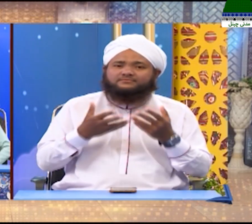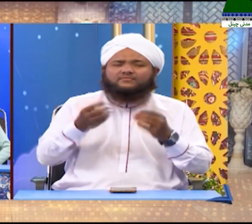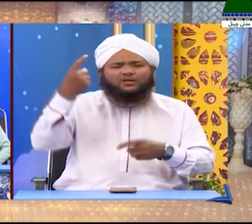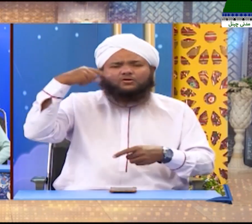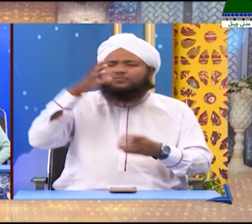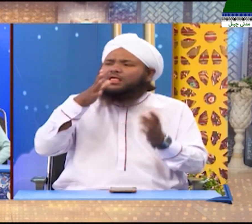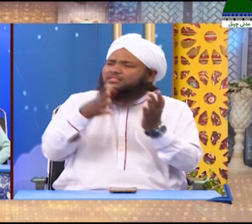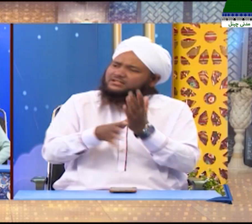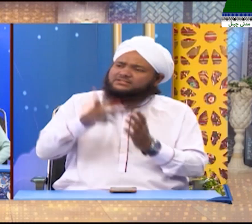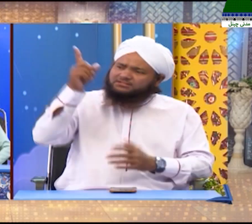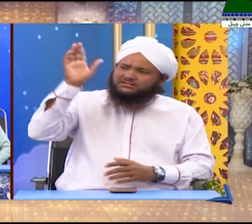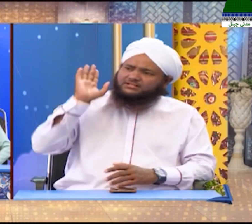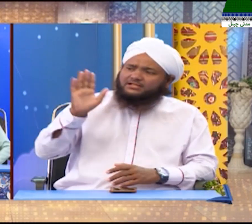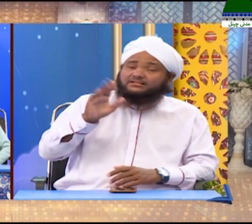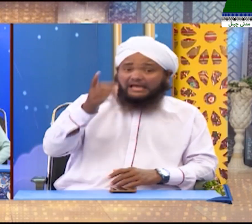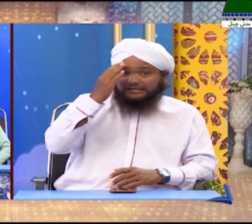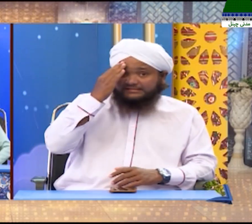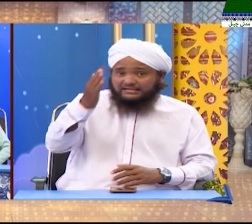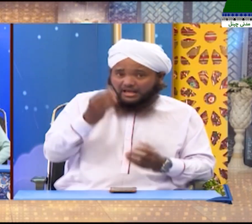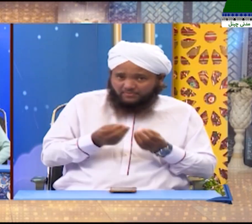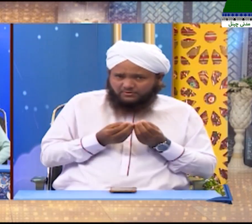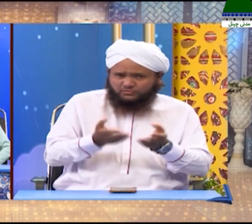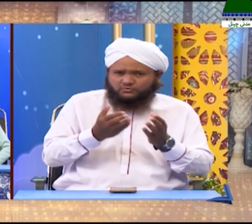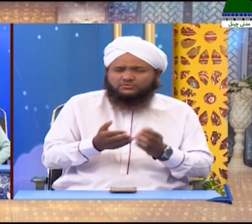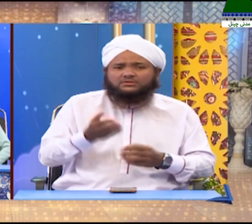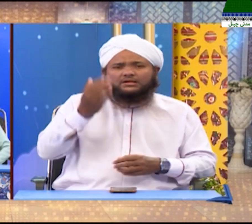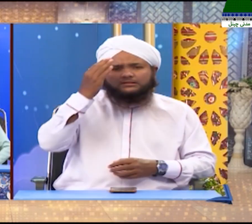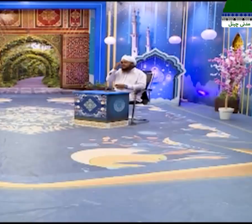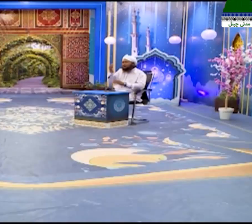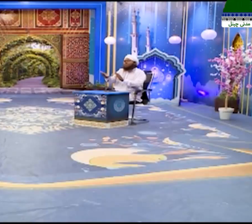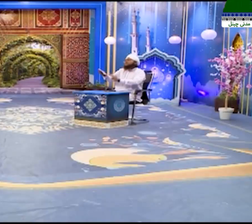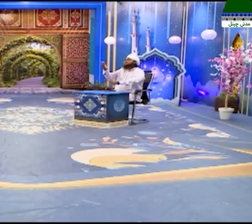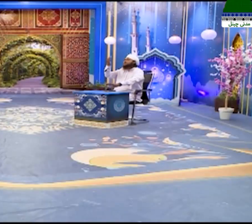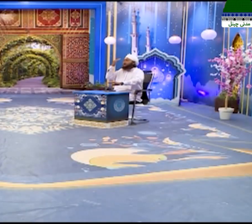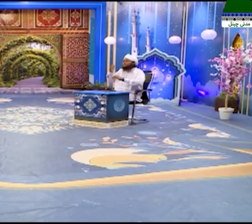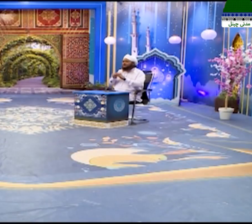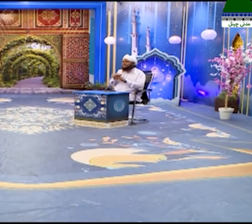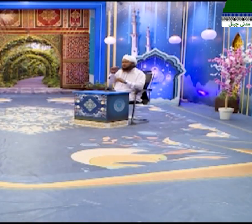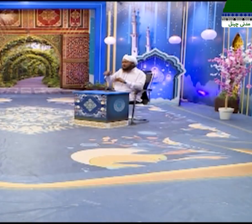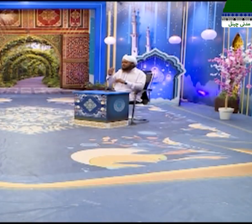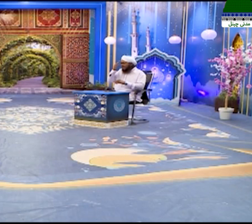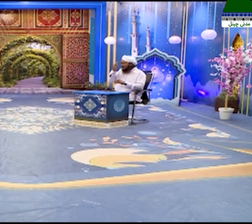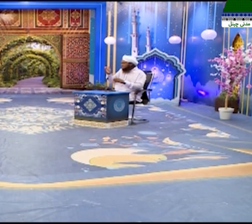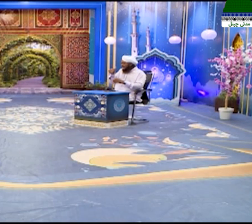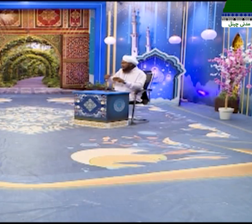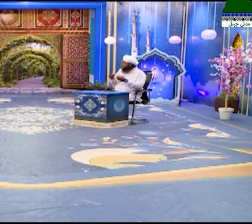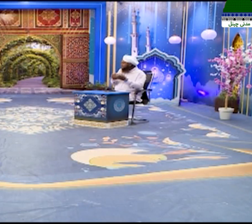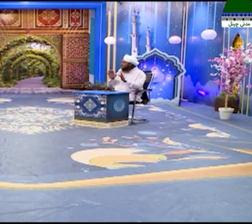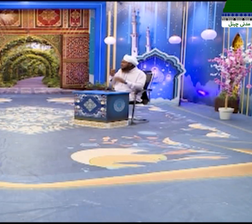جب اسلام جلوہ گر ہو چکا تھا۔ اگر ہم اسلام سے قبل یعنی زمانہ جاہلیت میں عورتوں کی حیثیت